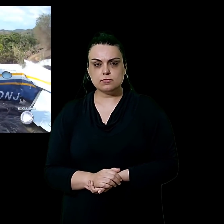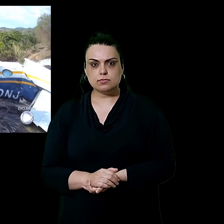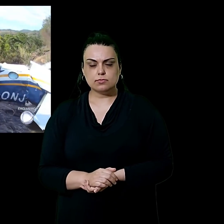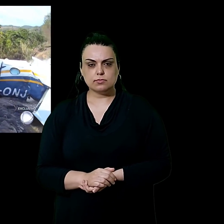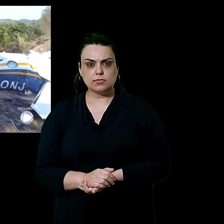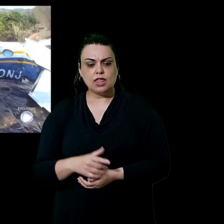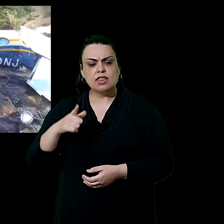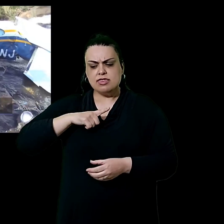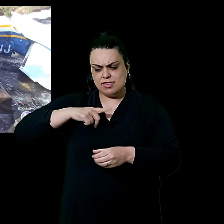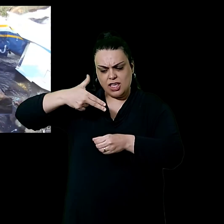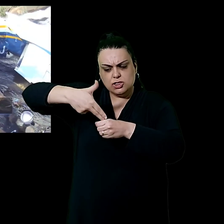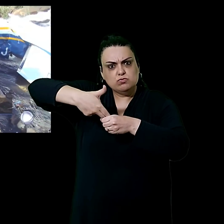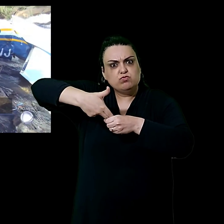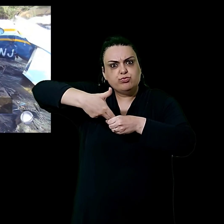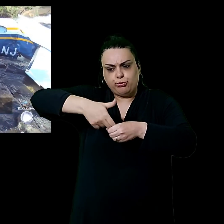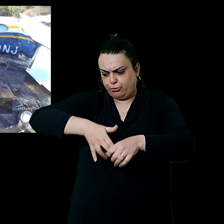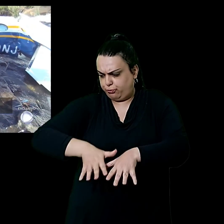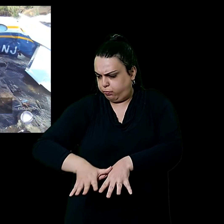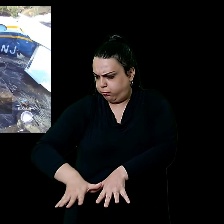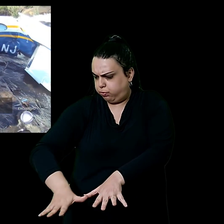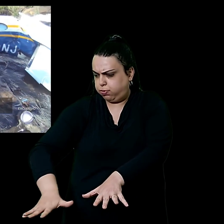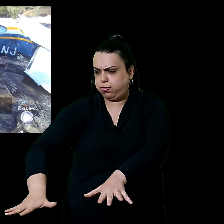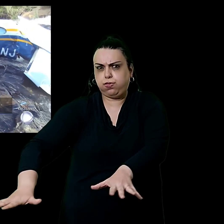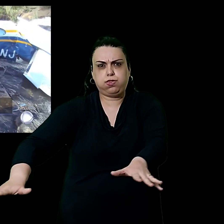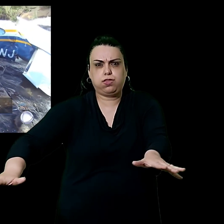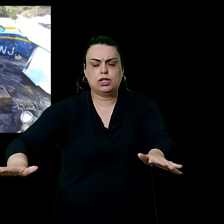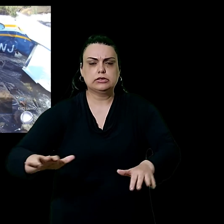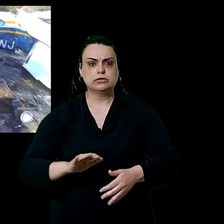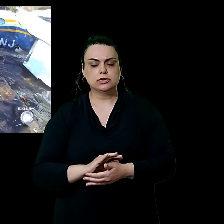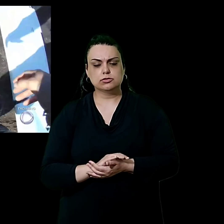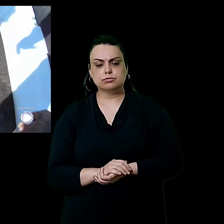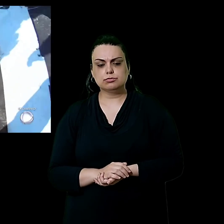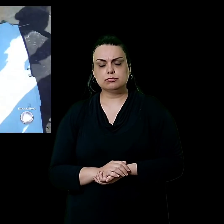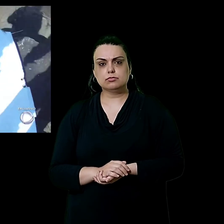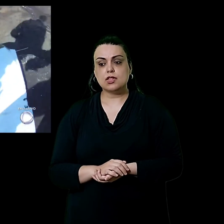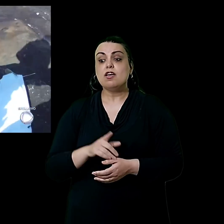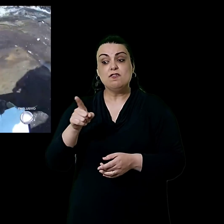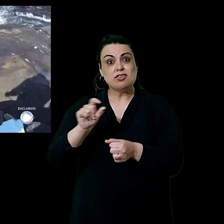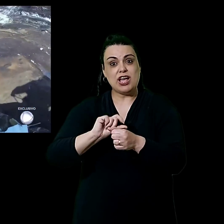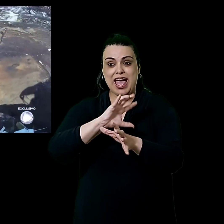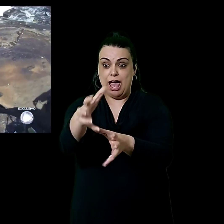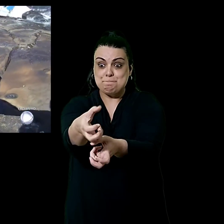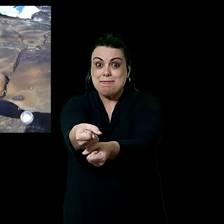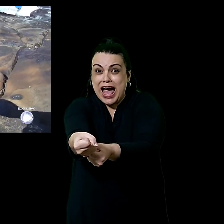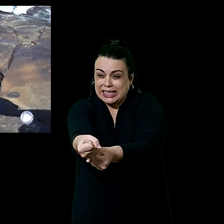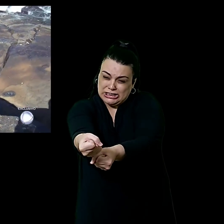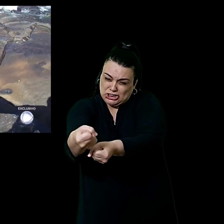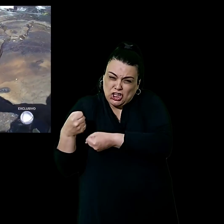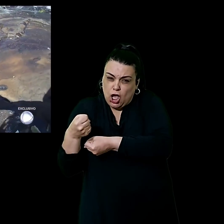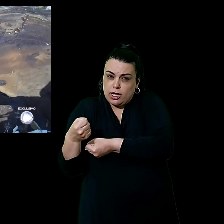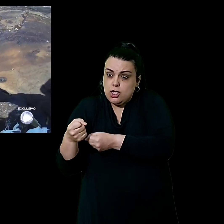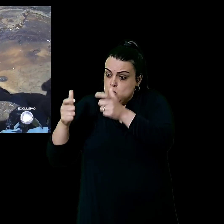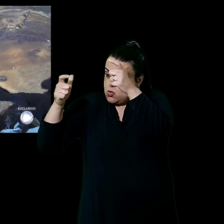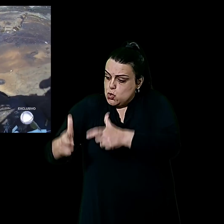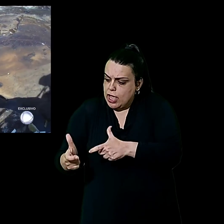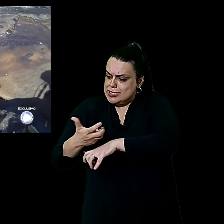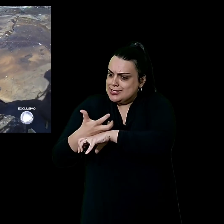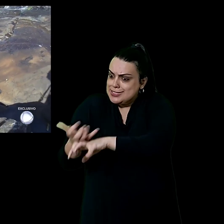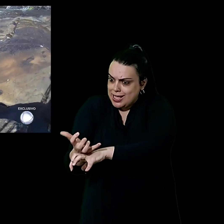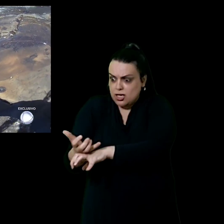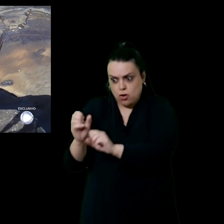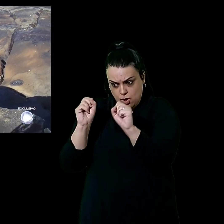GT Leone, é combustível, cimento local. Amarra e joga que nós vamos puxar no seco, pode crer?